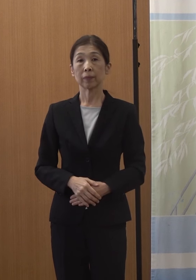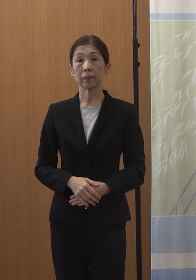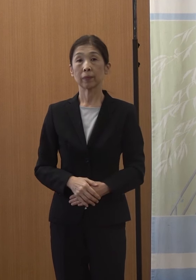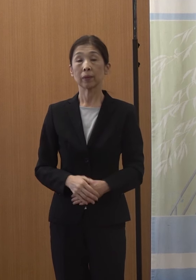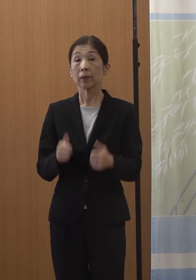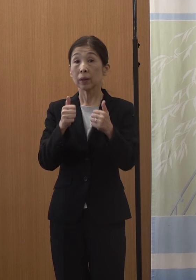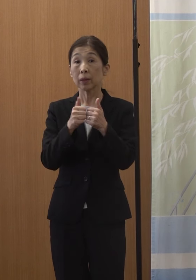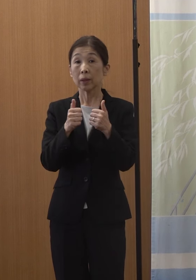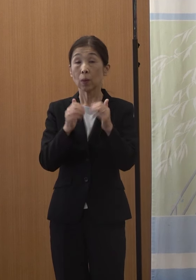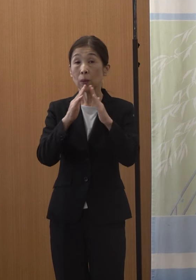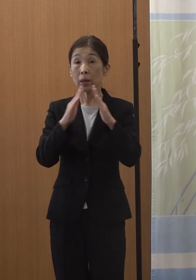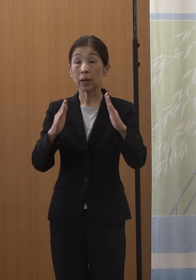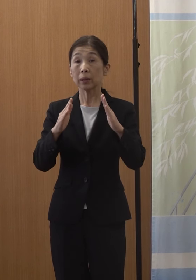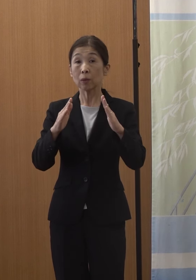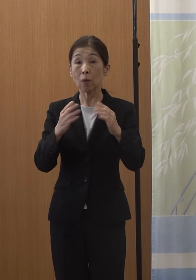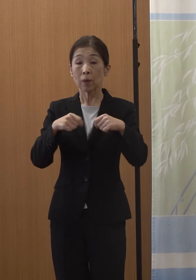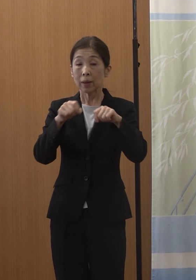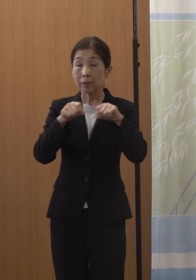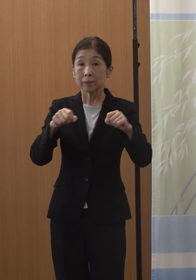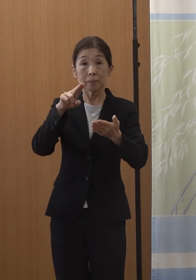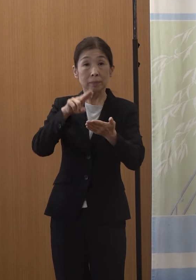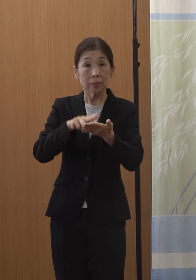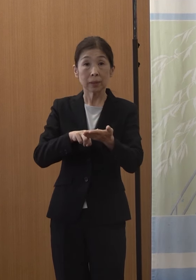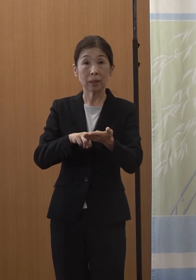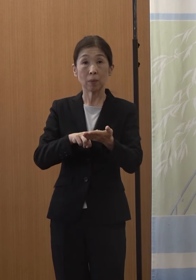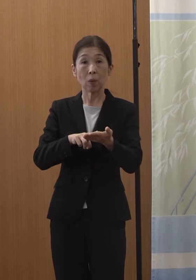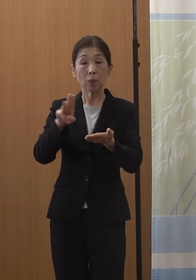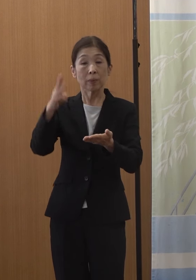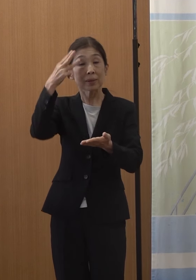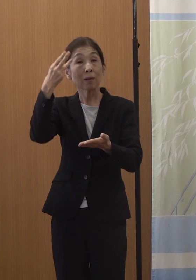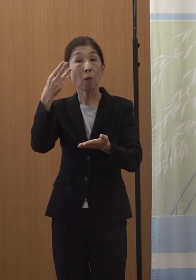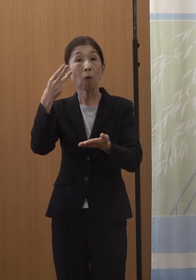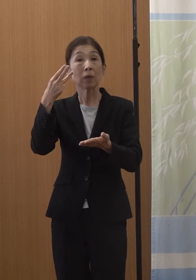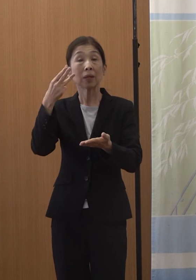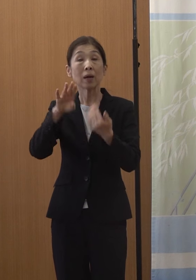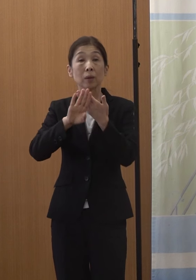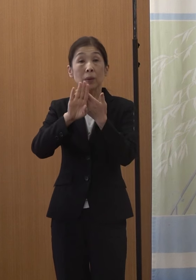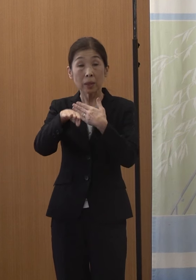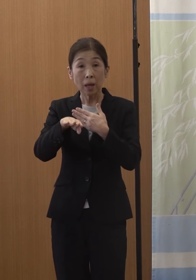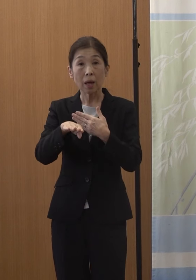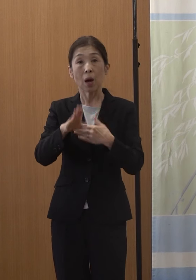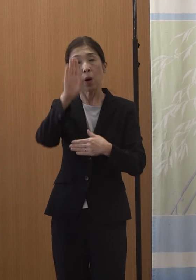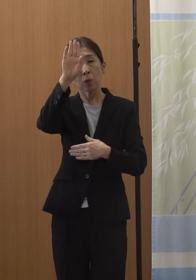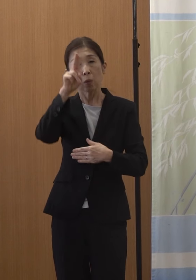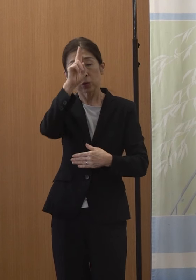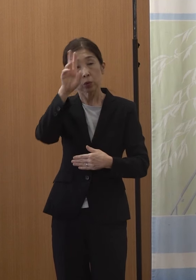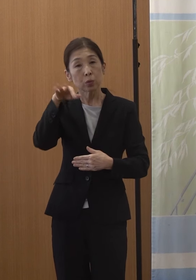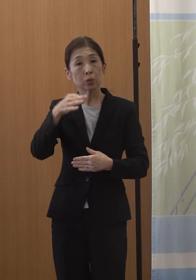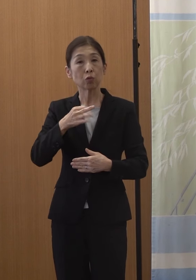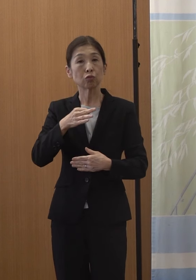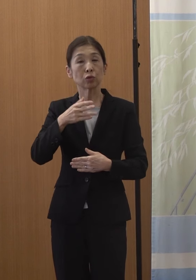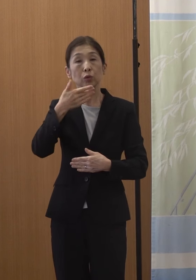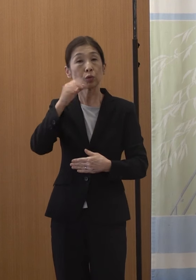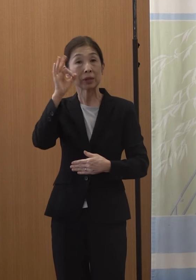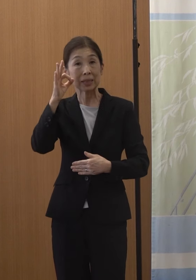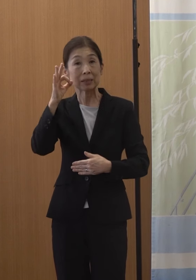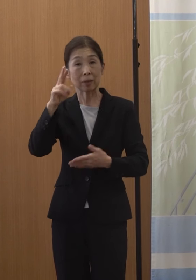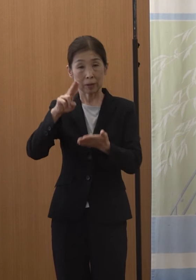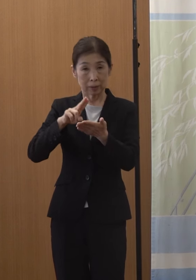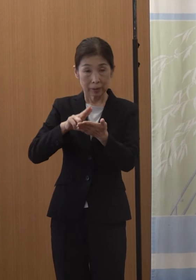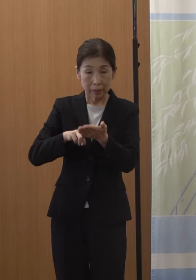検討会の中の結論も、十分参考にした上で今後の給食費というのは、決定してい